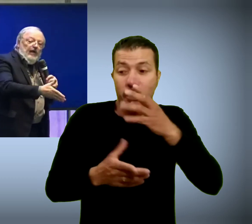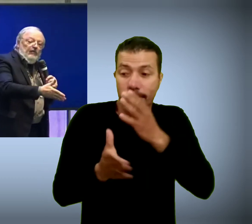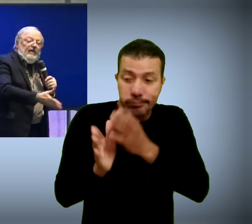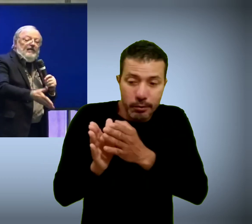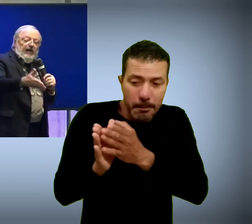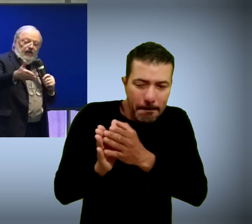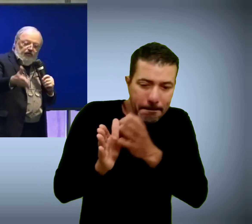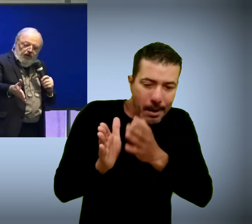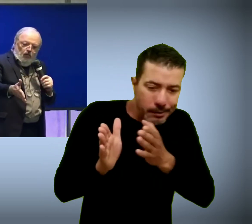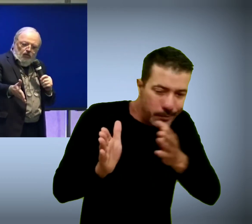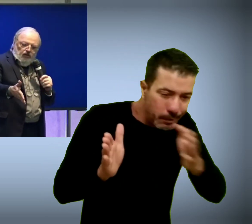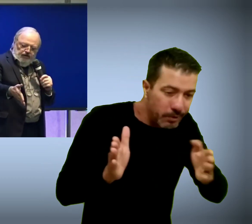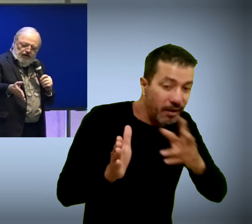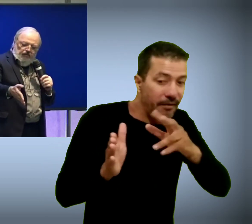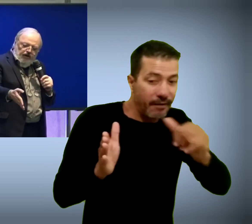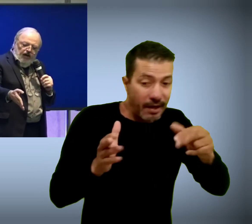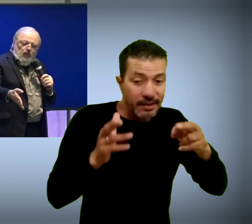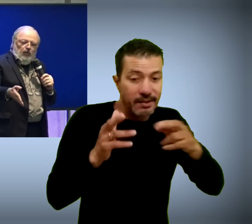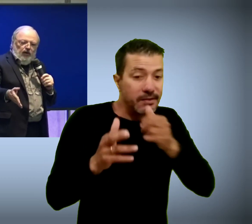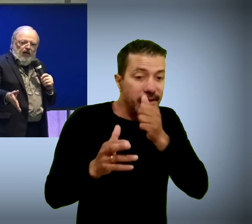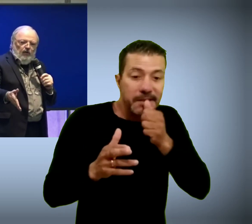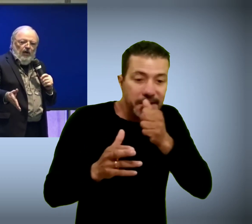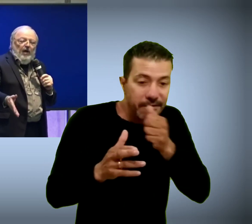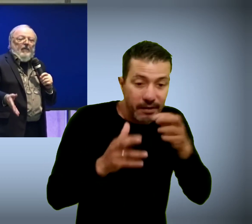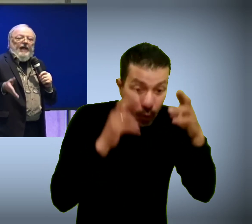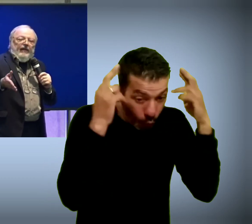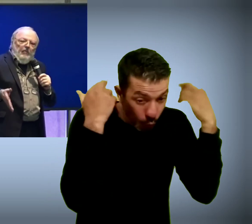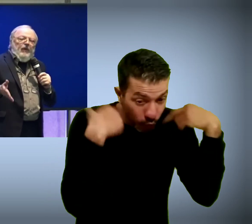quando em quando vocês sacrifiquem um